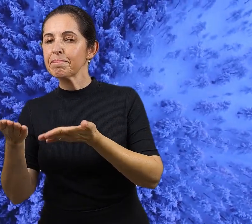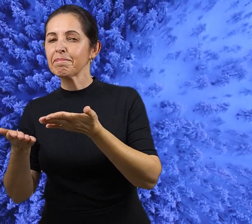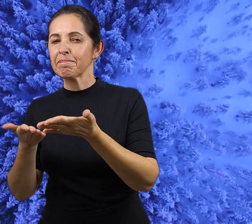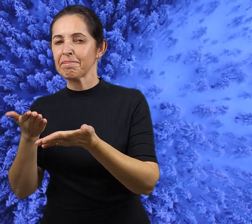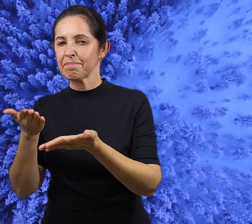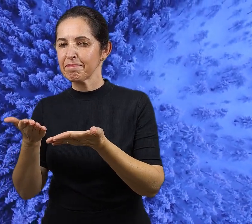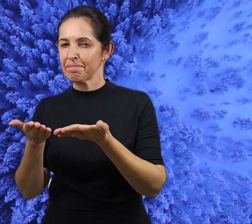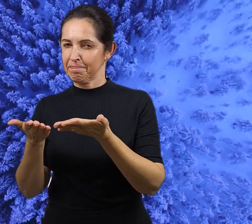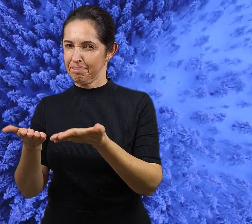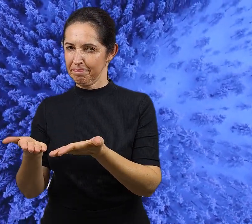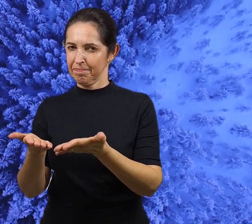Deus. Aleluia.